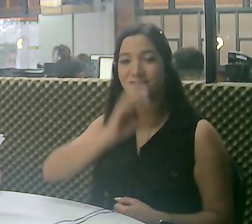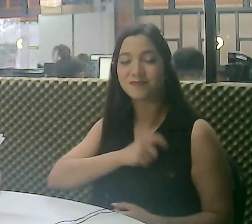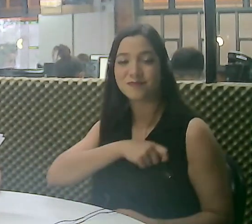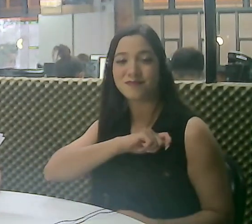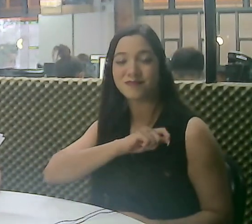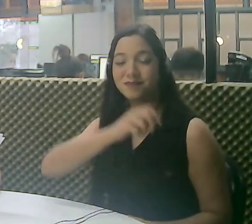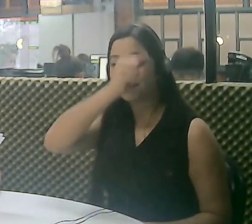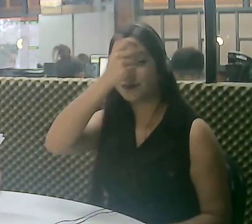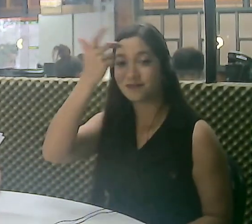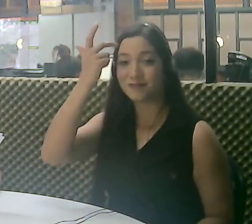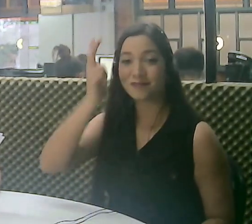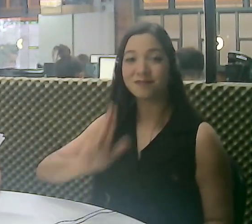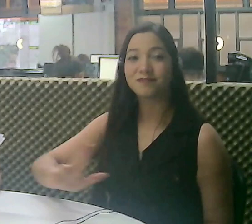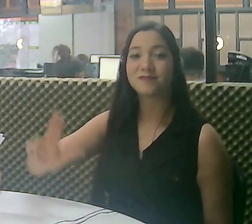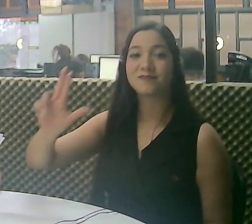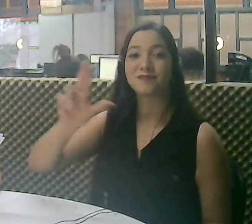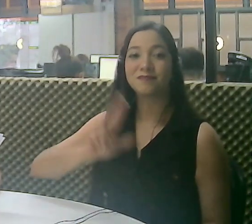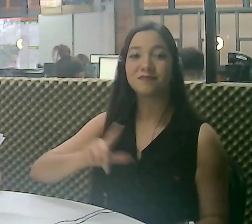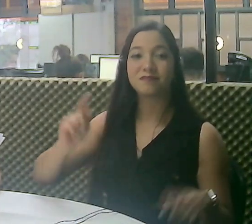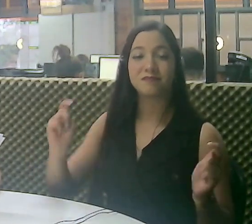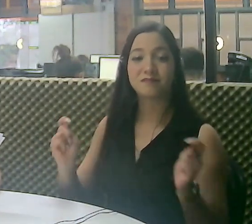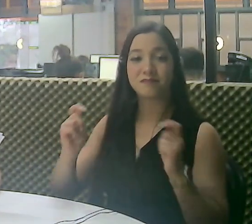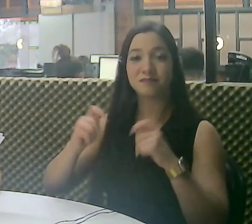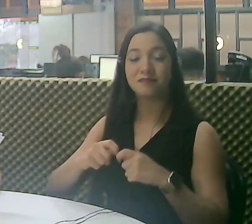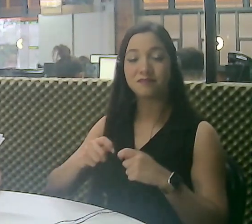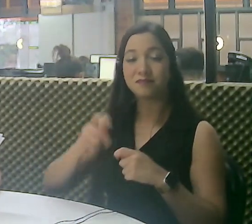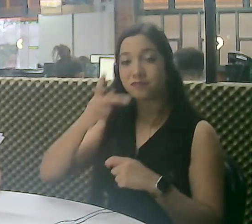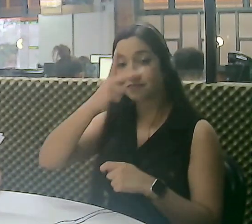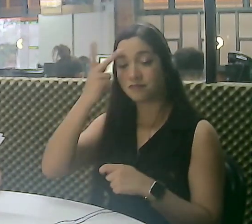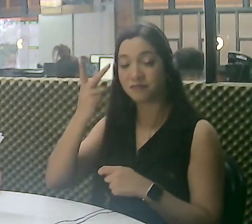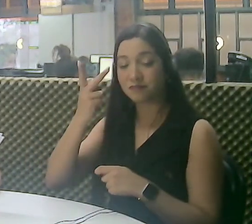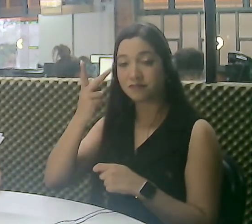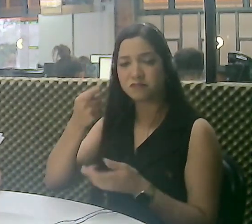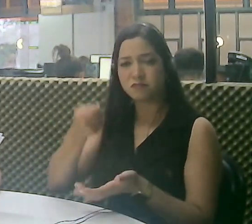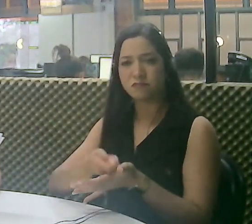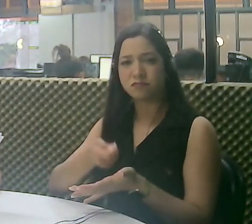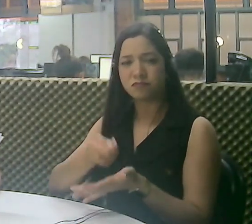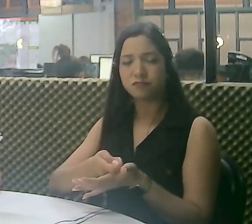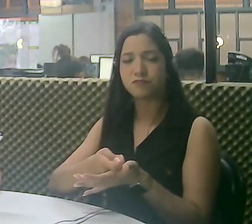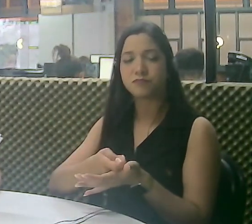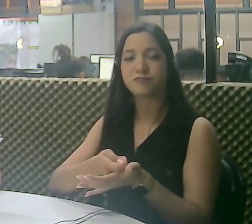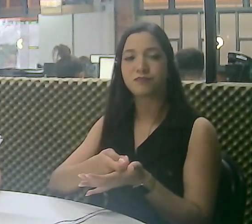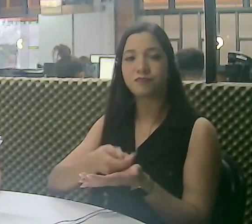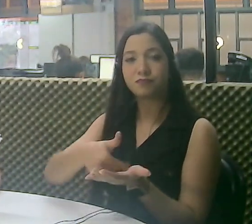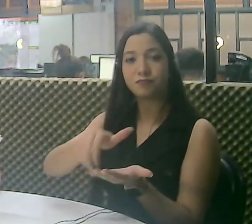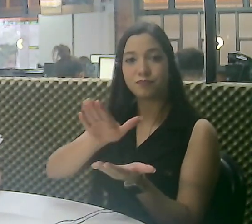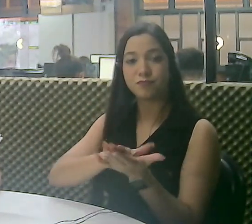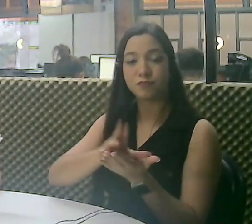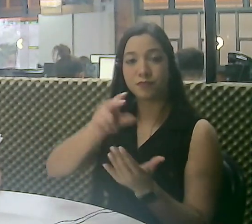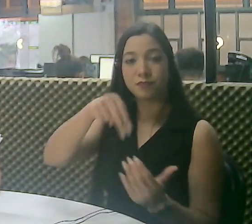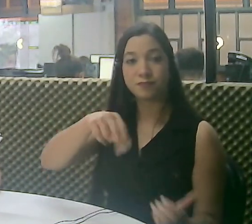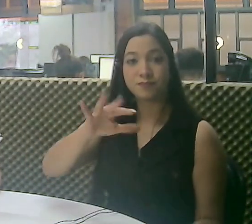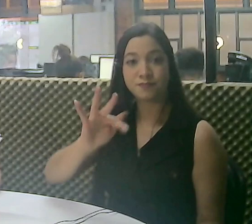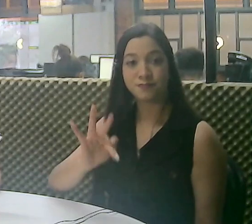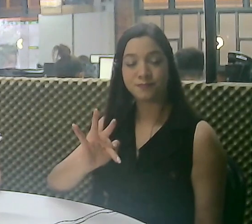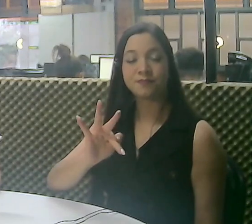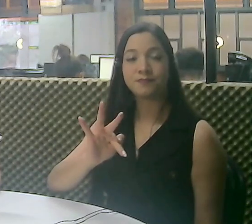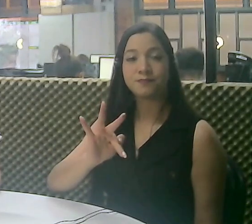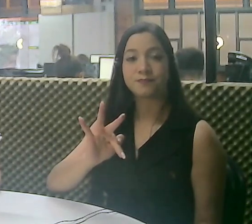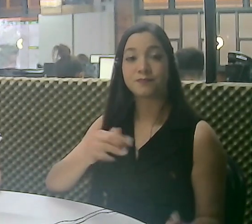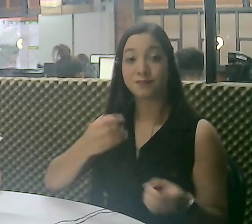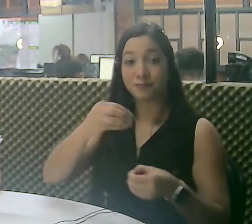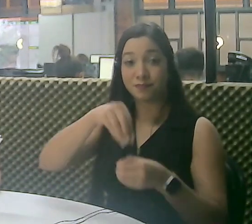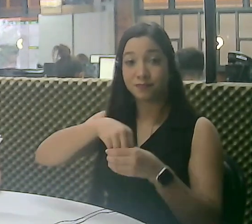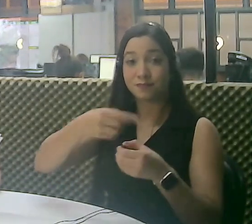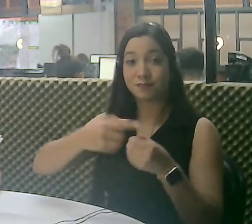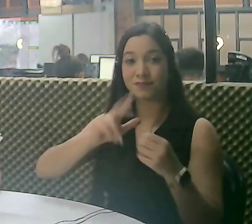fiscal, a Prefeitura de Uberlândia possibilita que o contribuinte que exige a nota fiscal de serviços eletrônica de prestadores de serviço da